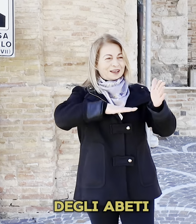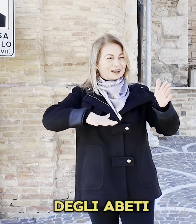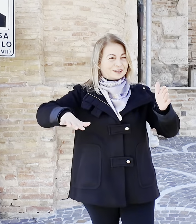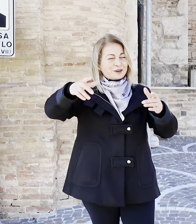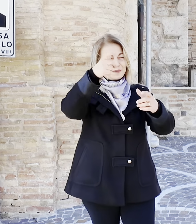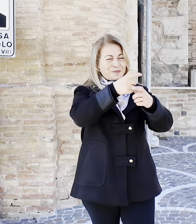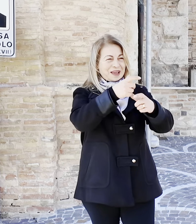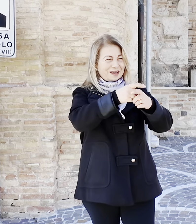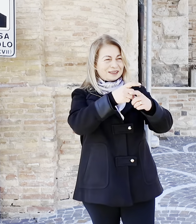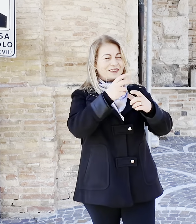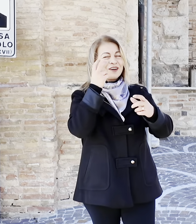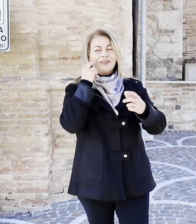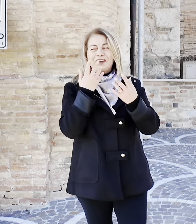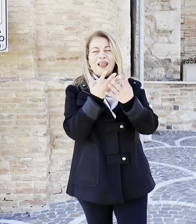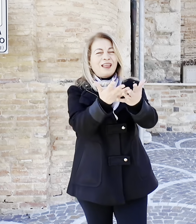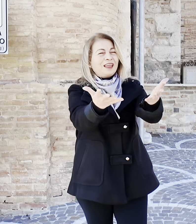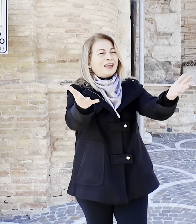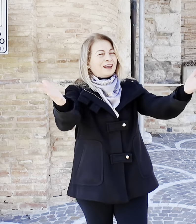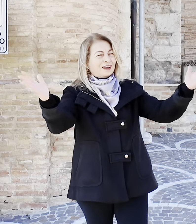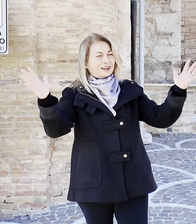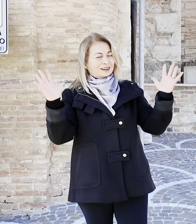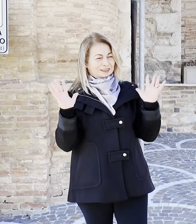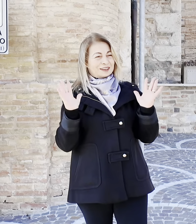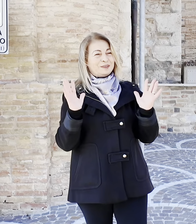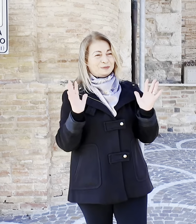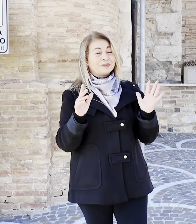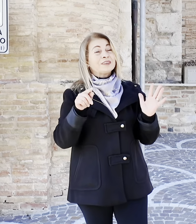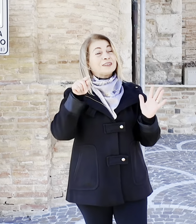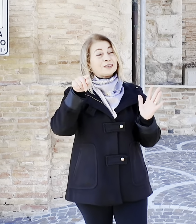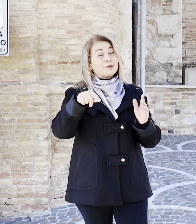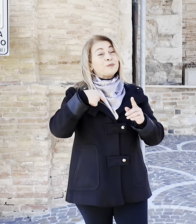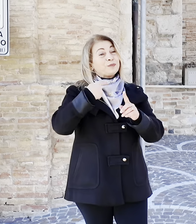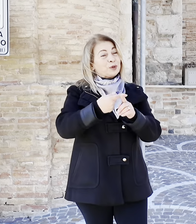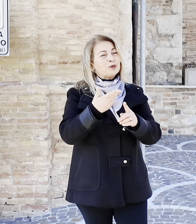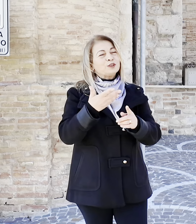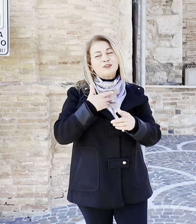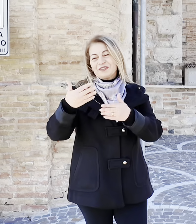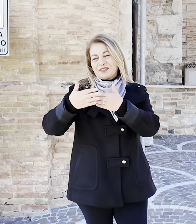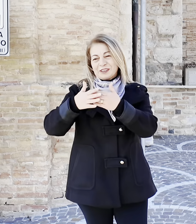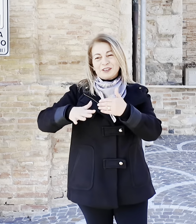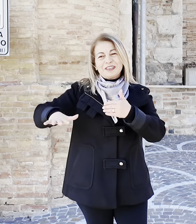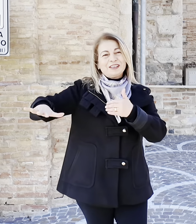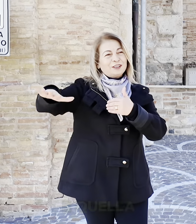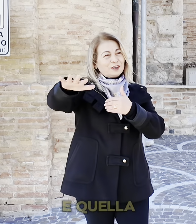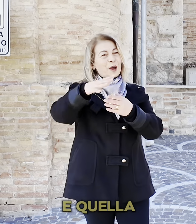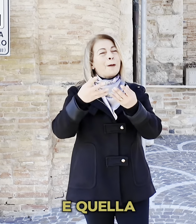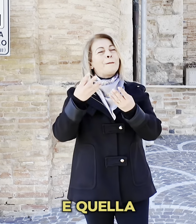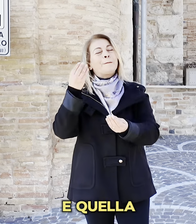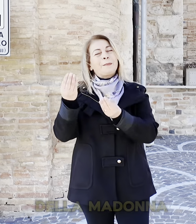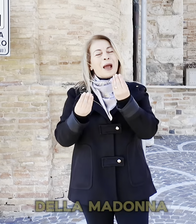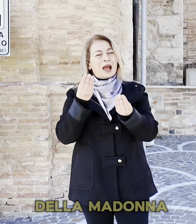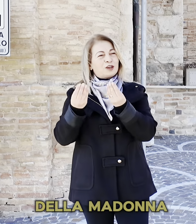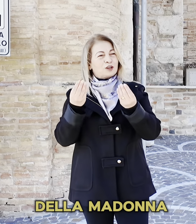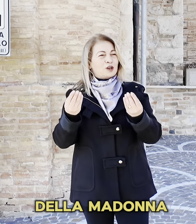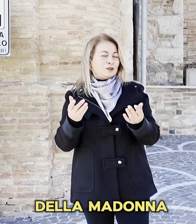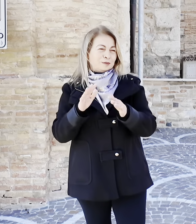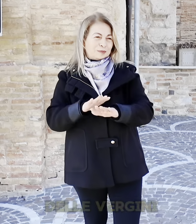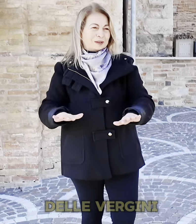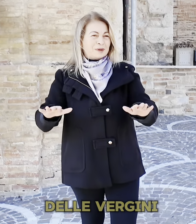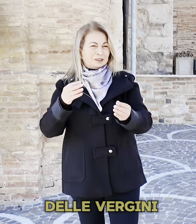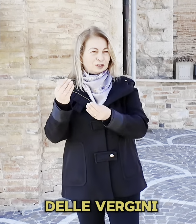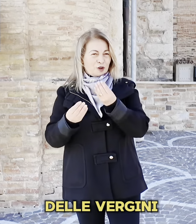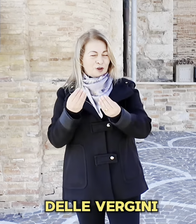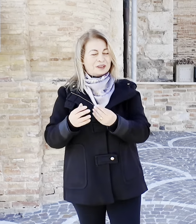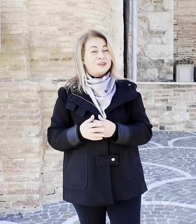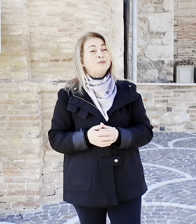degli abeti, con annesso un nuovissimo parco giochi per bimbi, è quella della Madonna